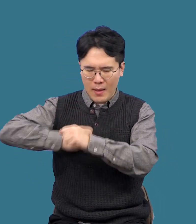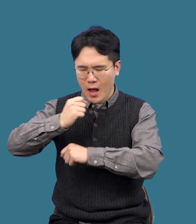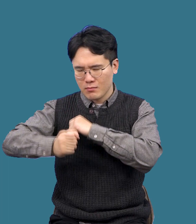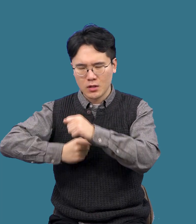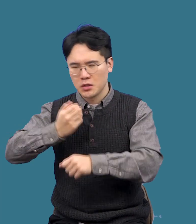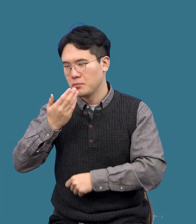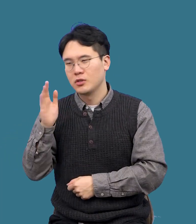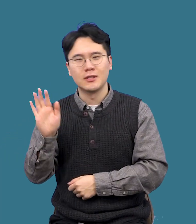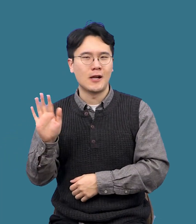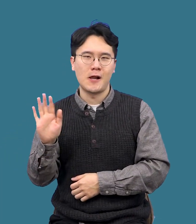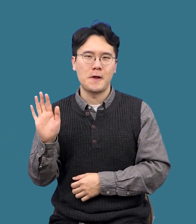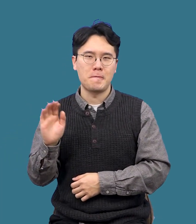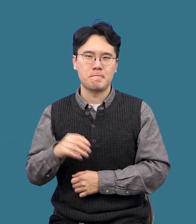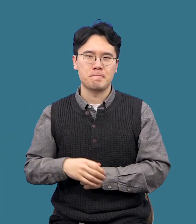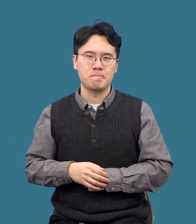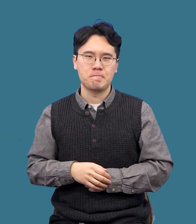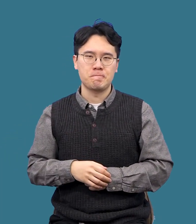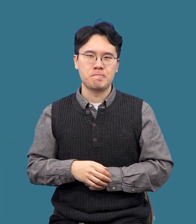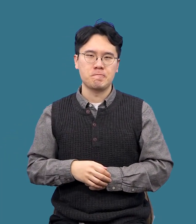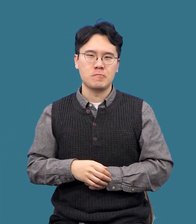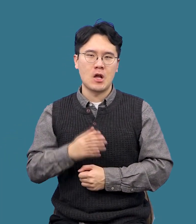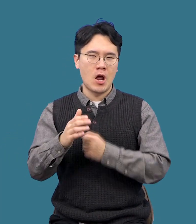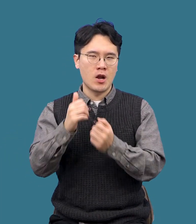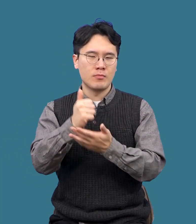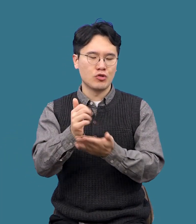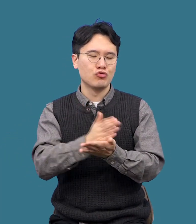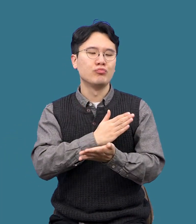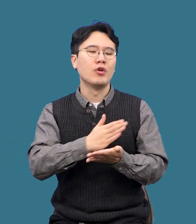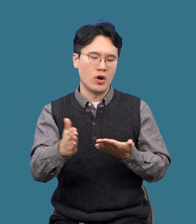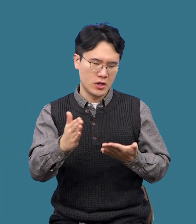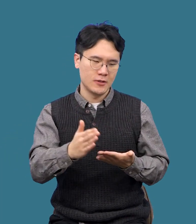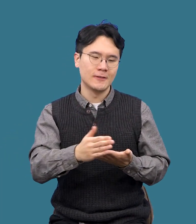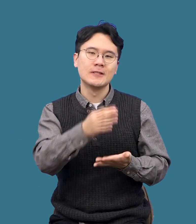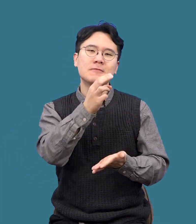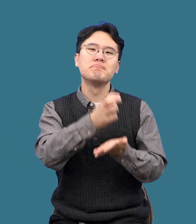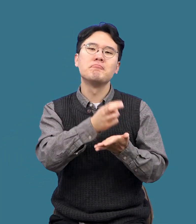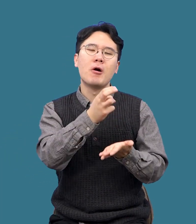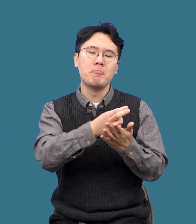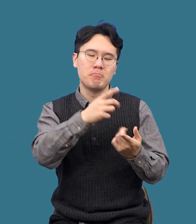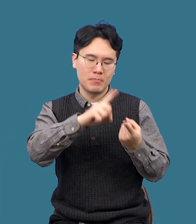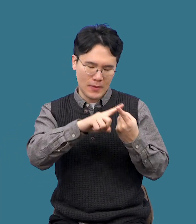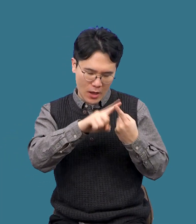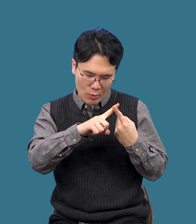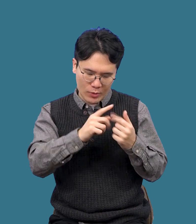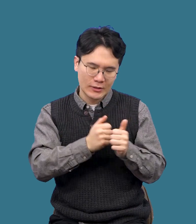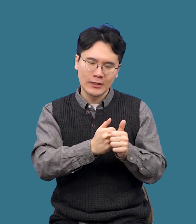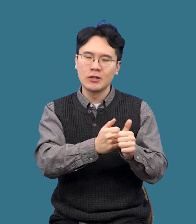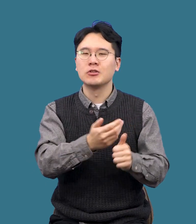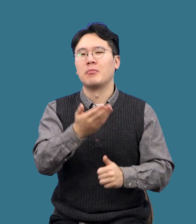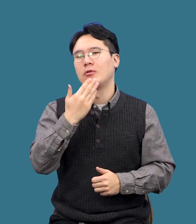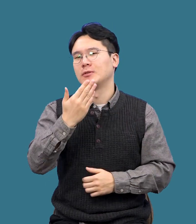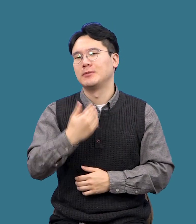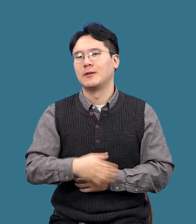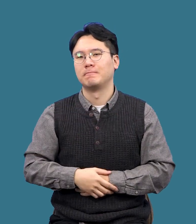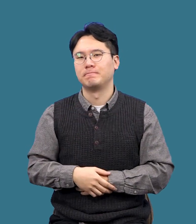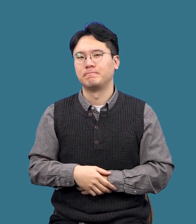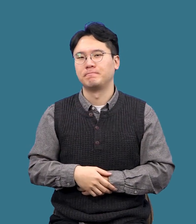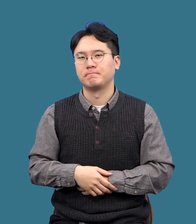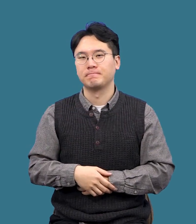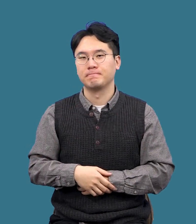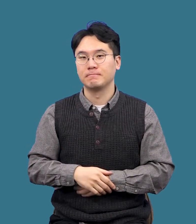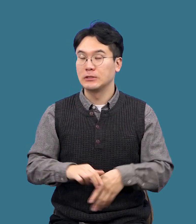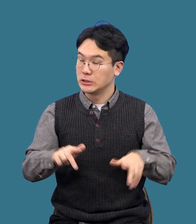유대인의 율법을 따라 하나님이 구별해 주신 음식들만을 먹습니다. 그래서 유대인들 음식, 지금도